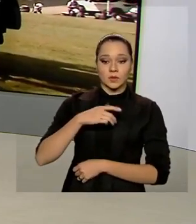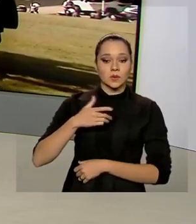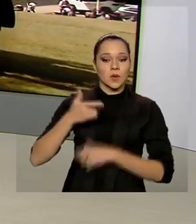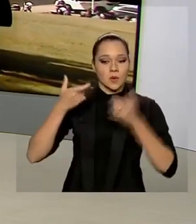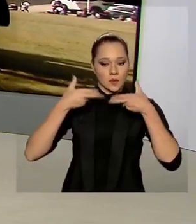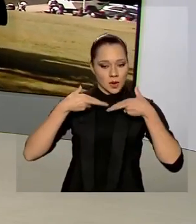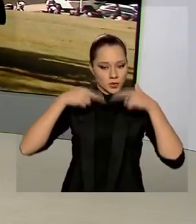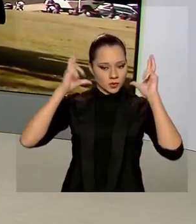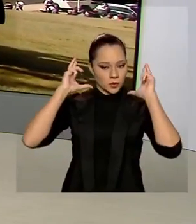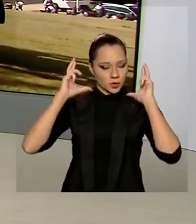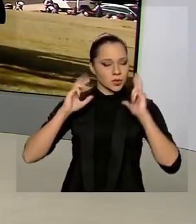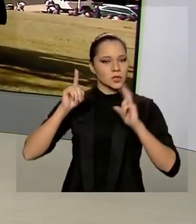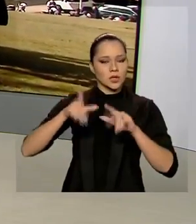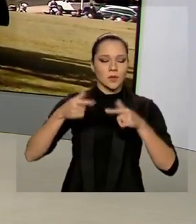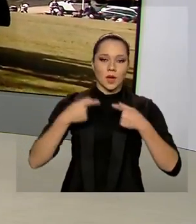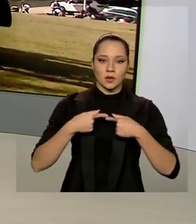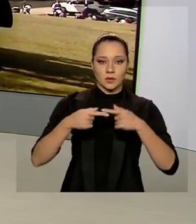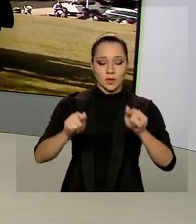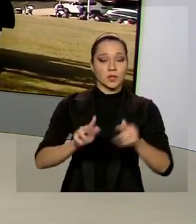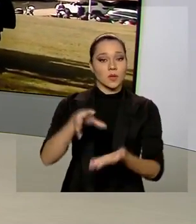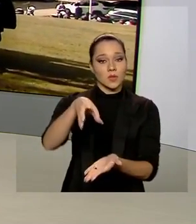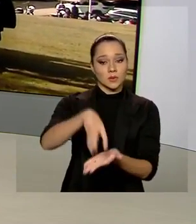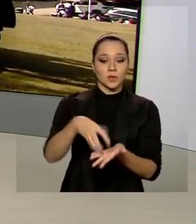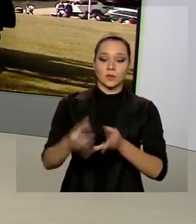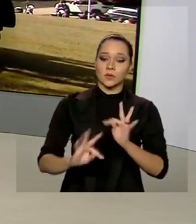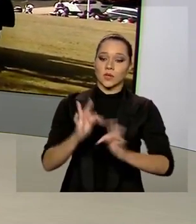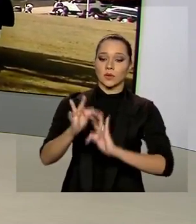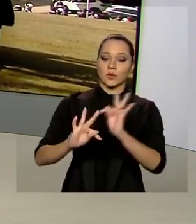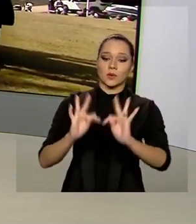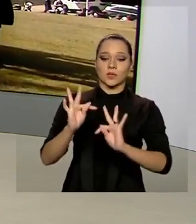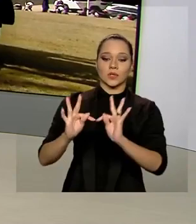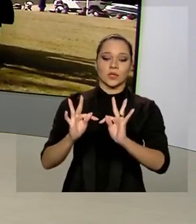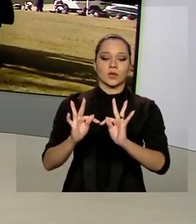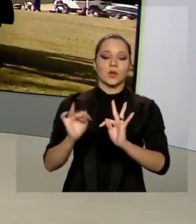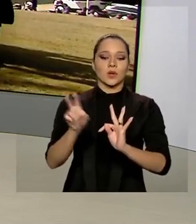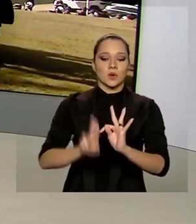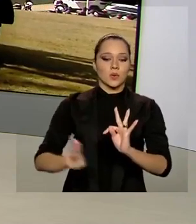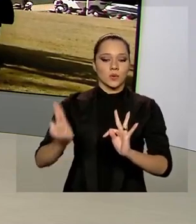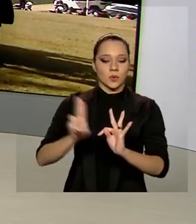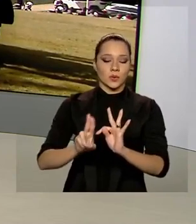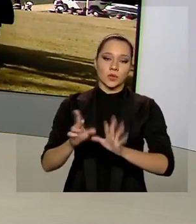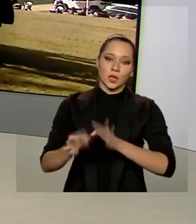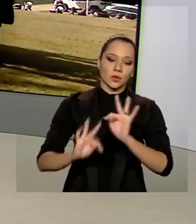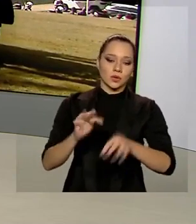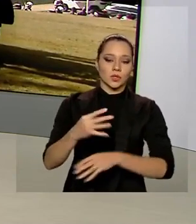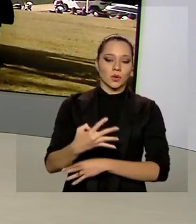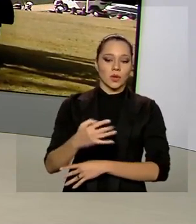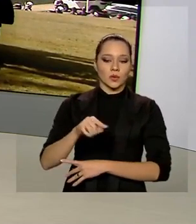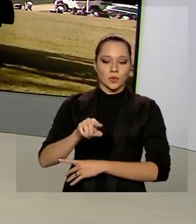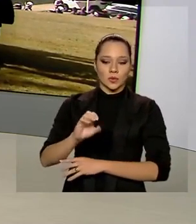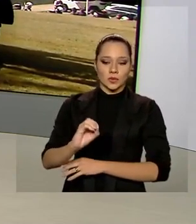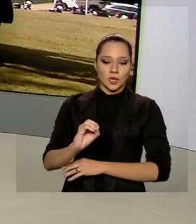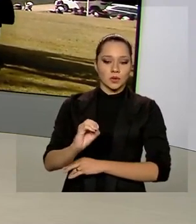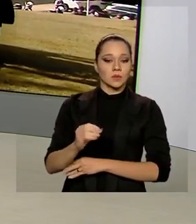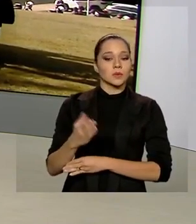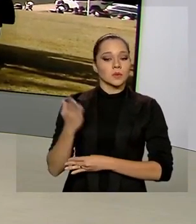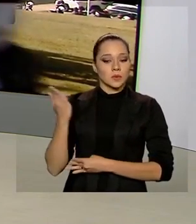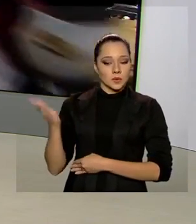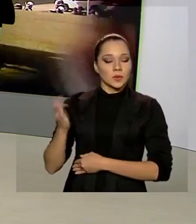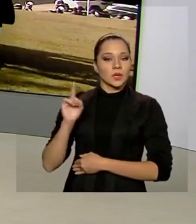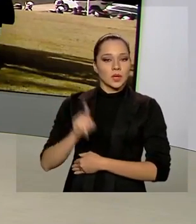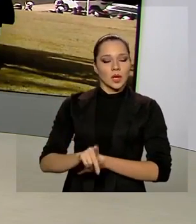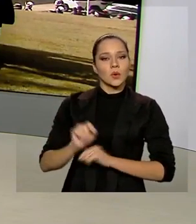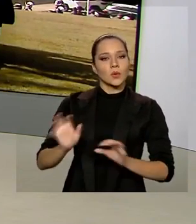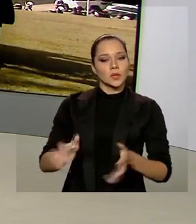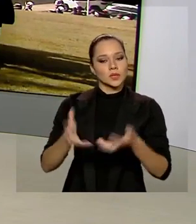Pontes sobre a inauguração do Centro de Tecnologia com uso a tecnologia 4.0. Segundo ele, será